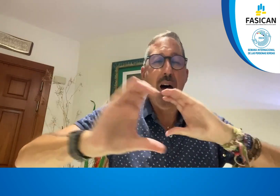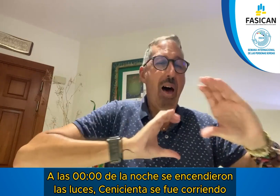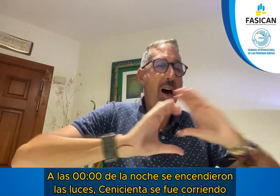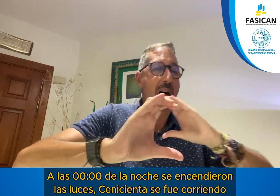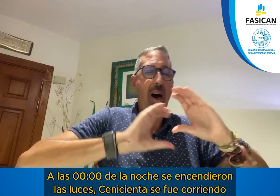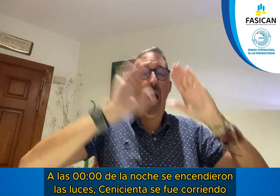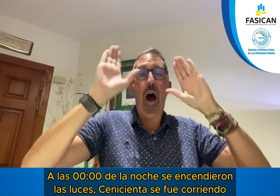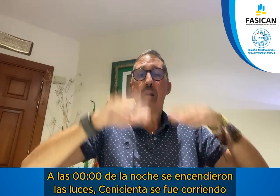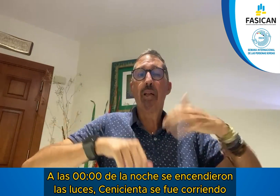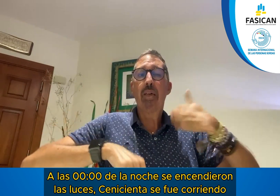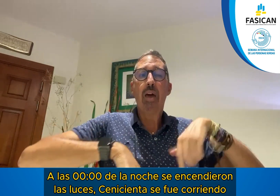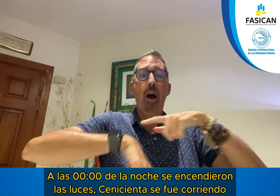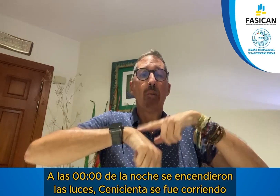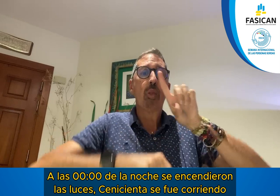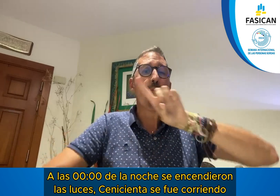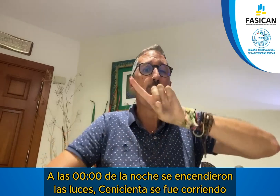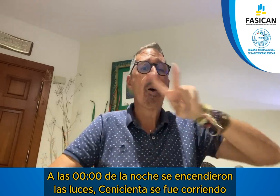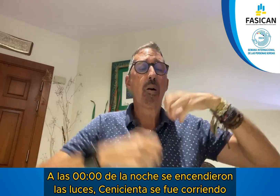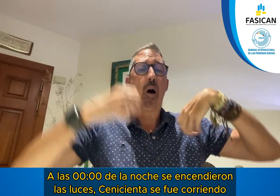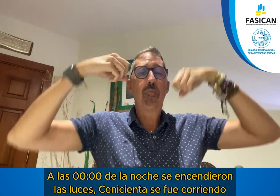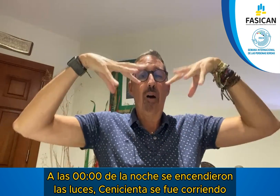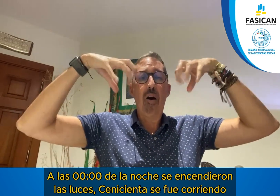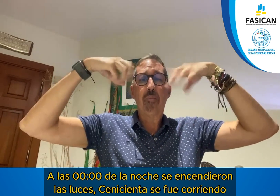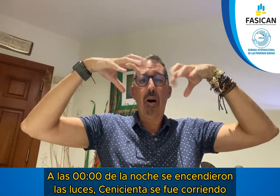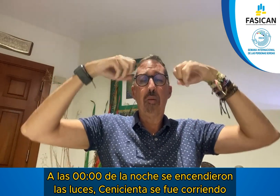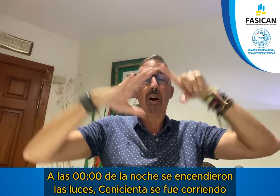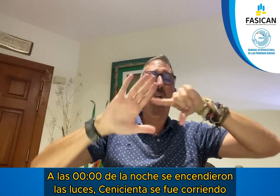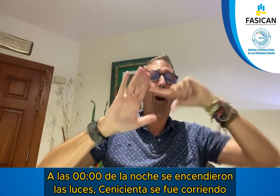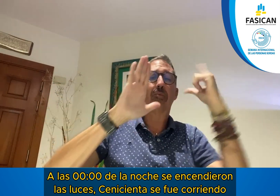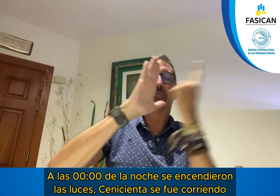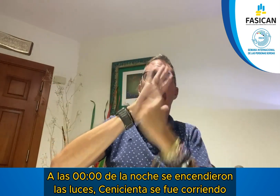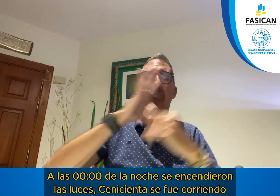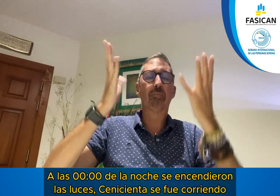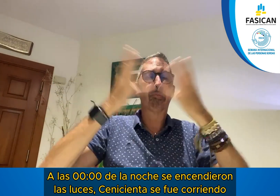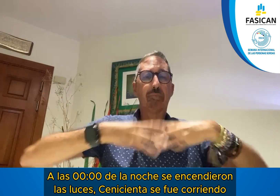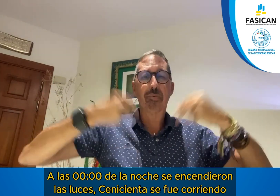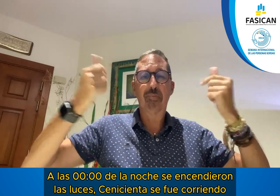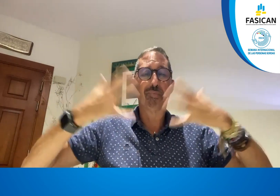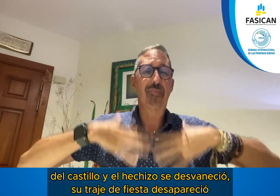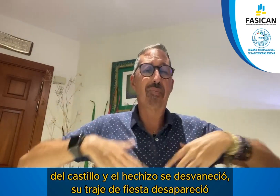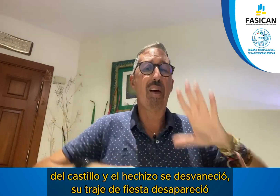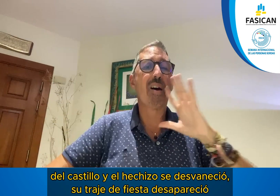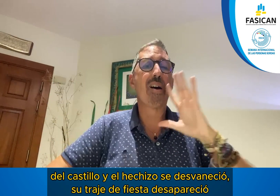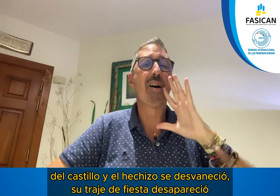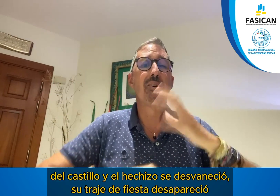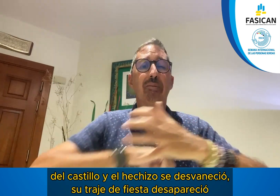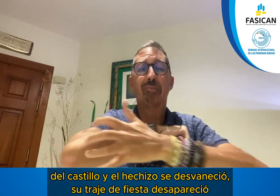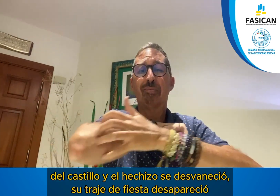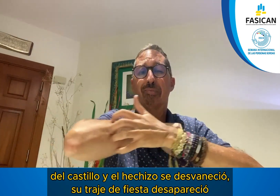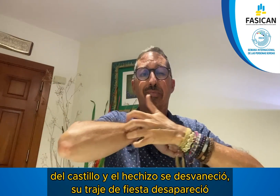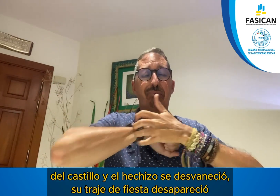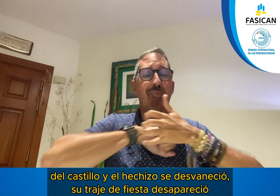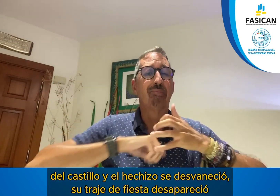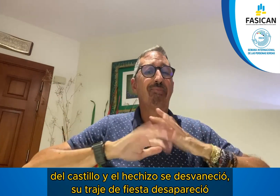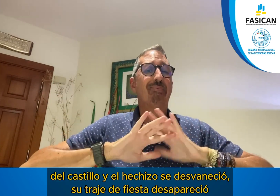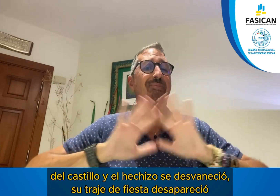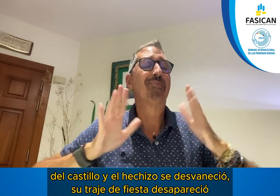A las 12 de la noche se encendieron las luces. Cenicienta se fue corriendo del castillo y el hechizo se desvaneció. Su traje de